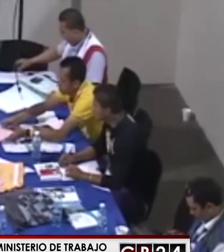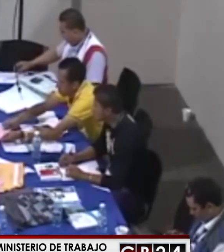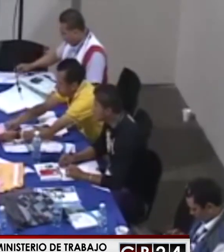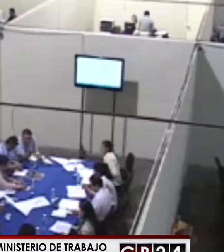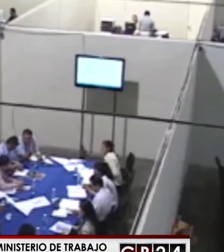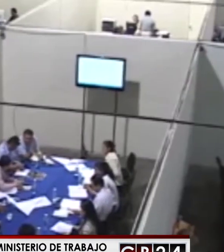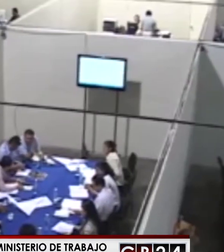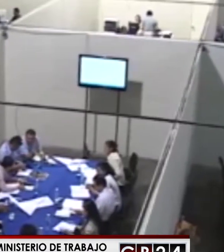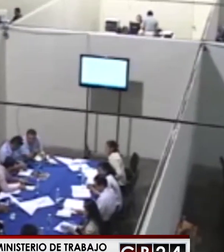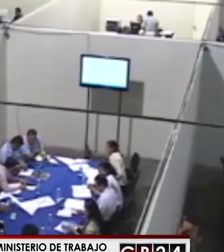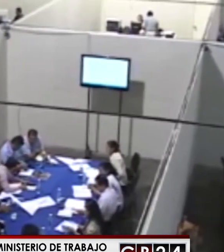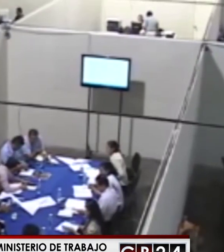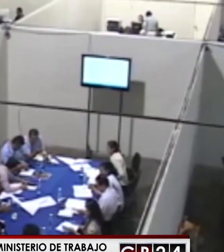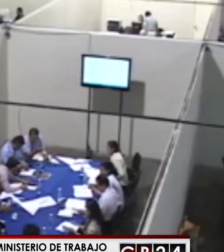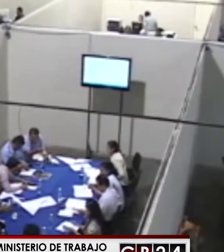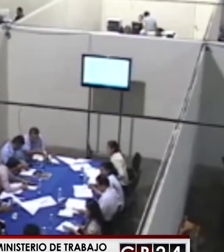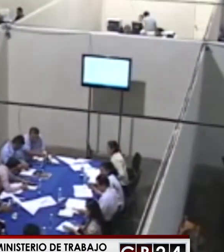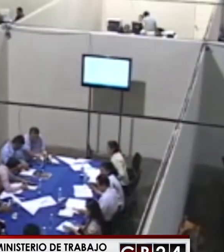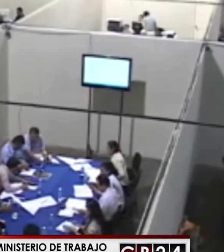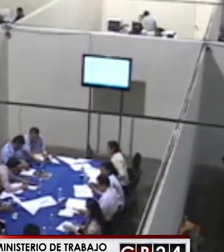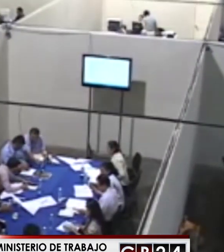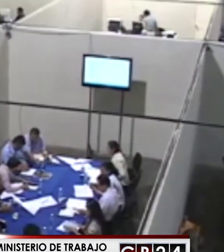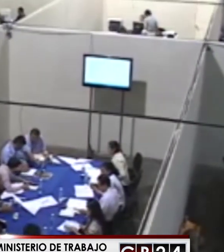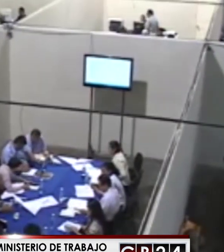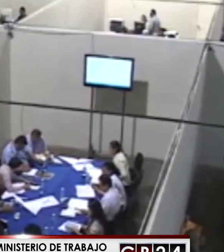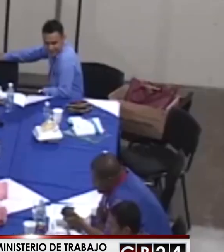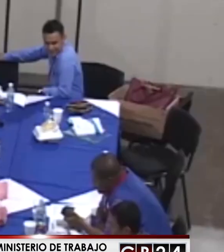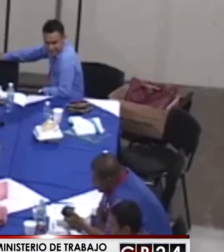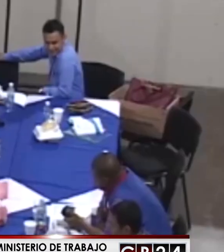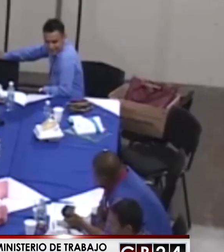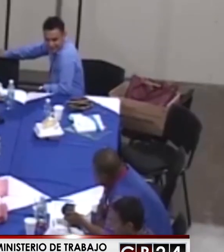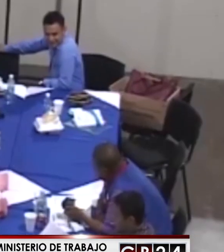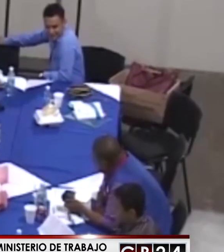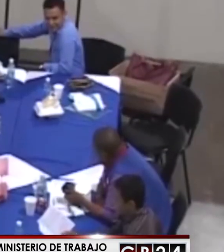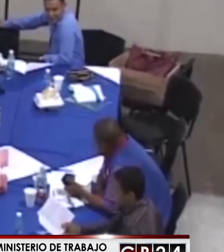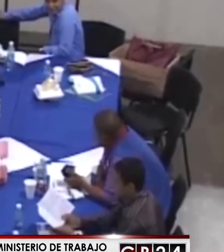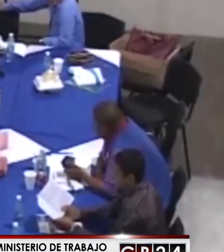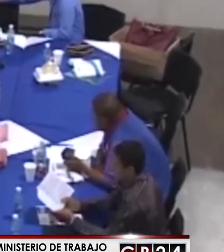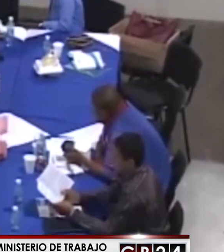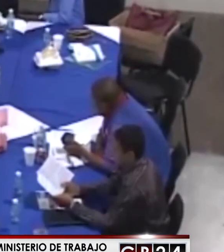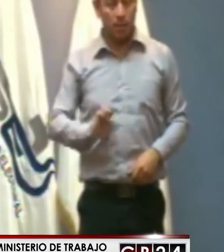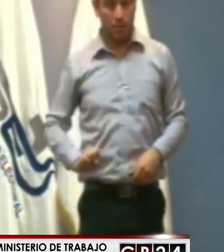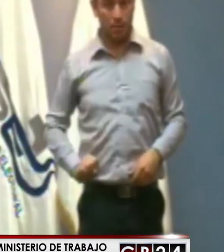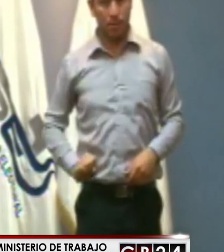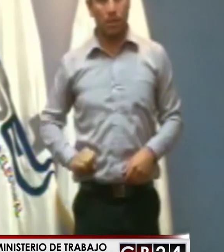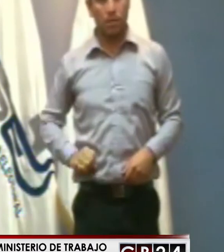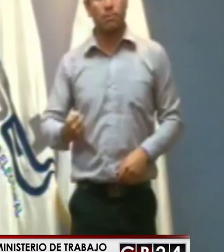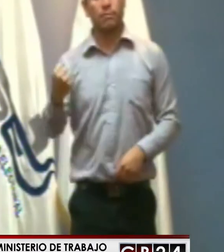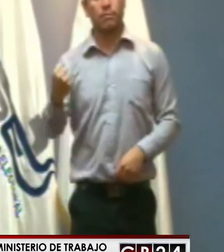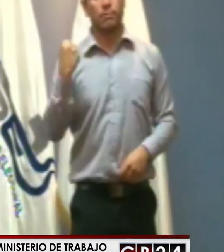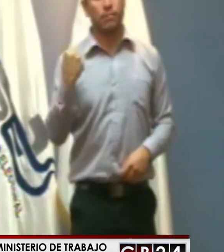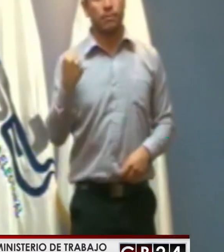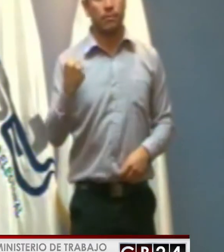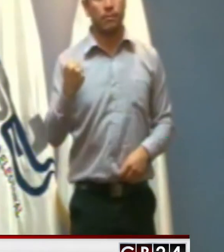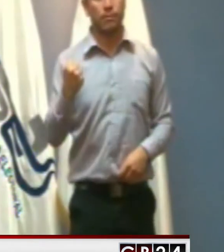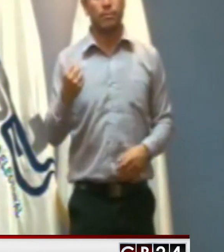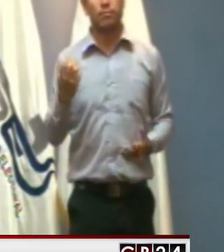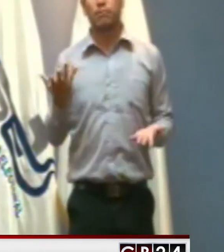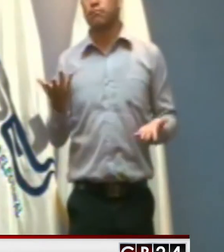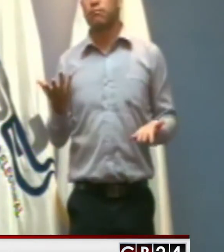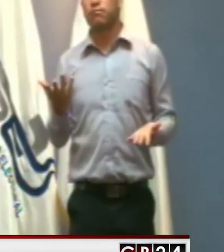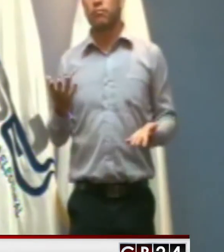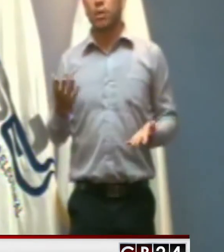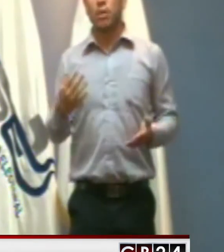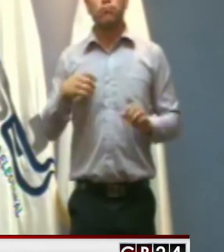que algunas instituciones violan los reglamentos establecidos por el ente electoral salvadoreño. Es importante, digamos, el papel